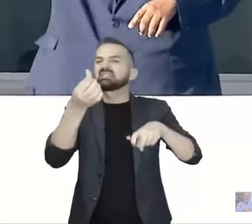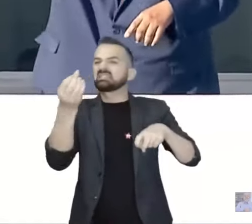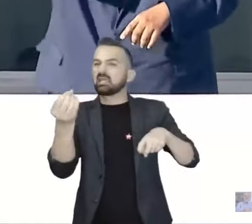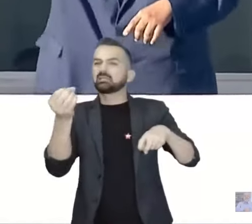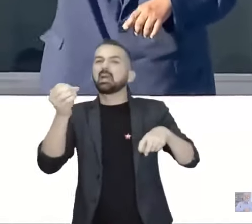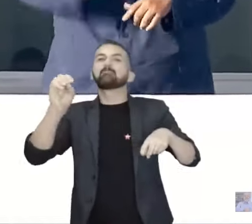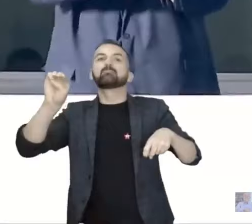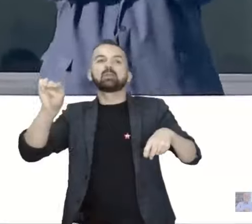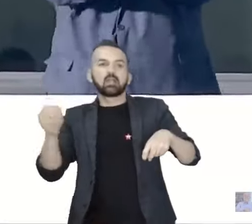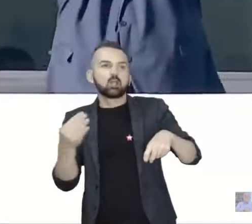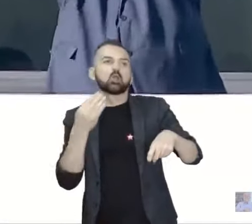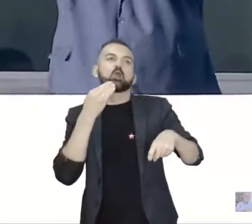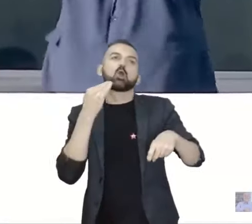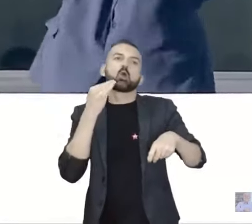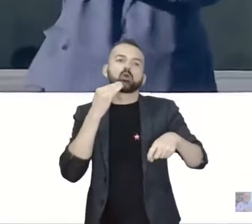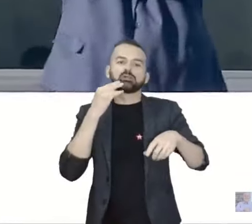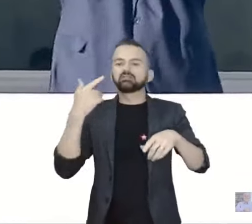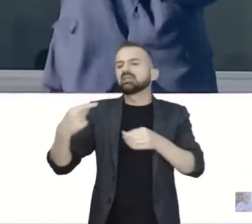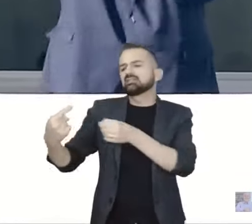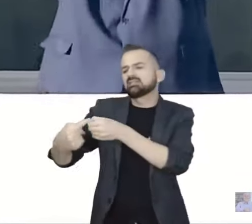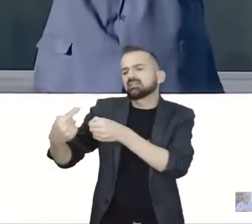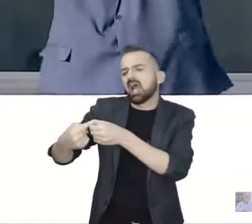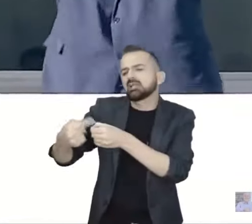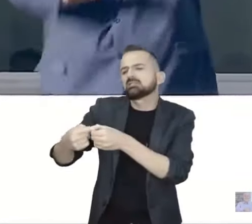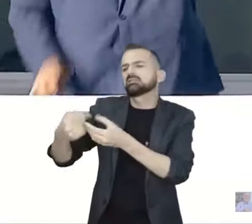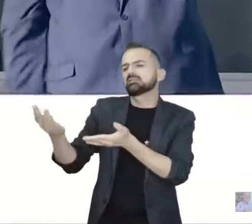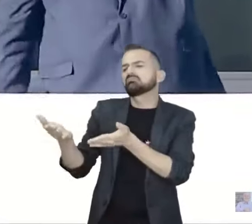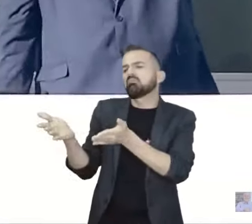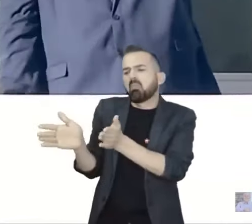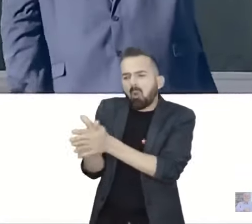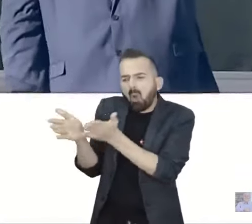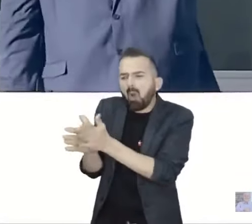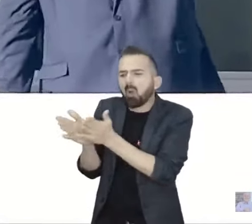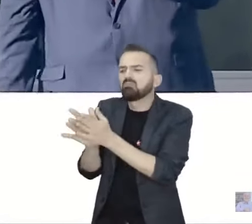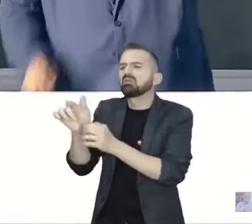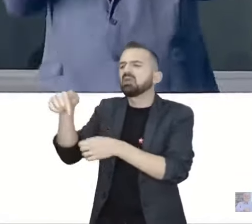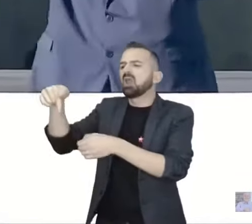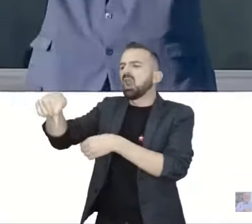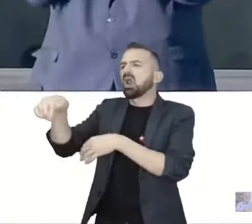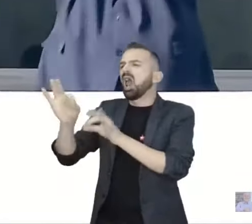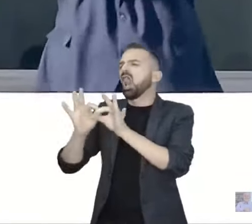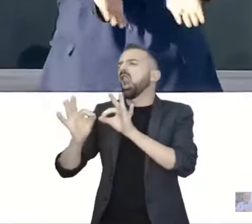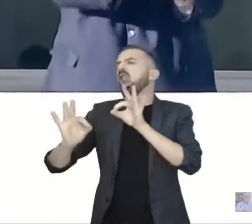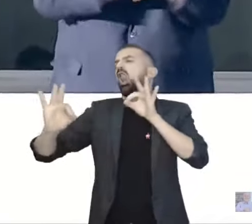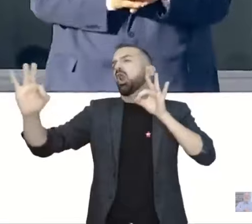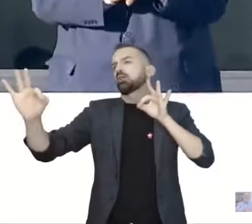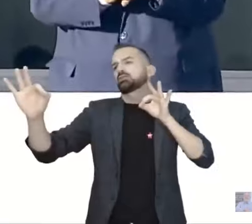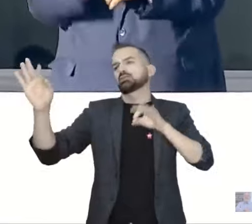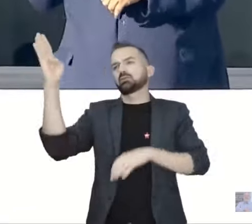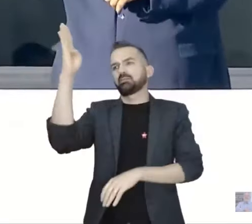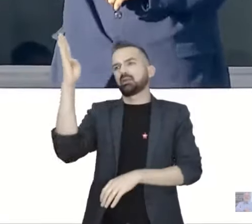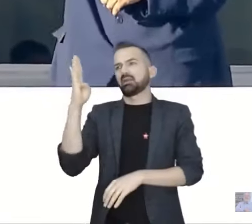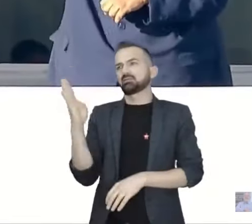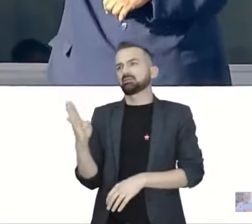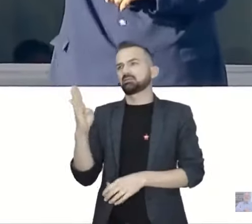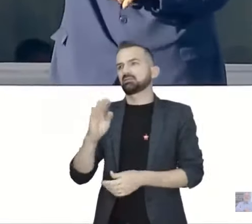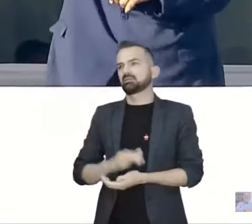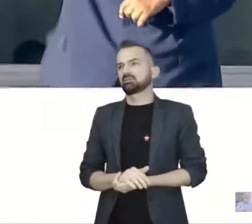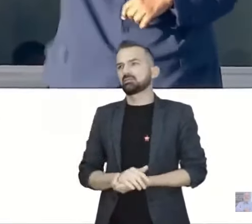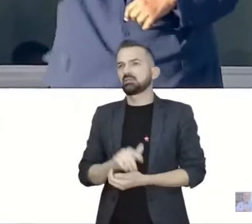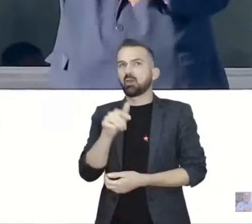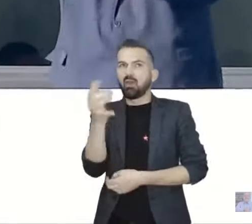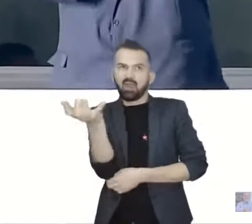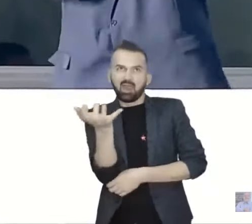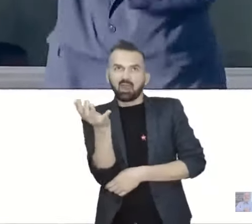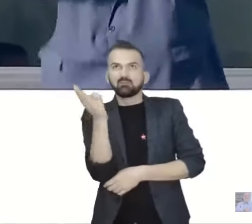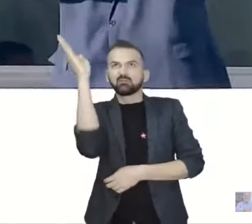nas periferias das grandes cidades e nos pontos mais remotos do Brasil. Criamos o Brasil Sorridente